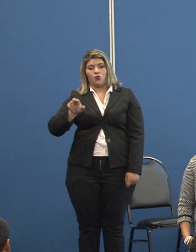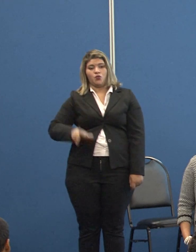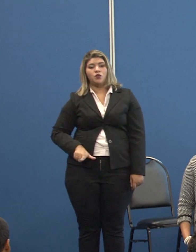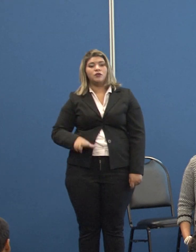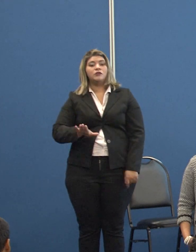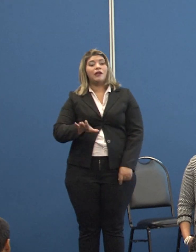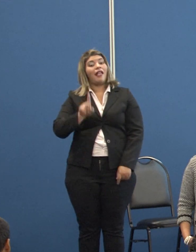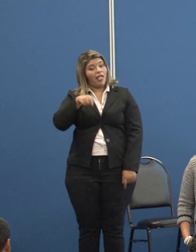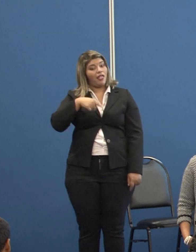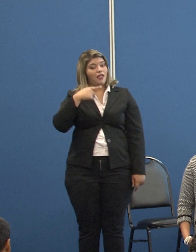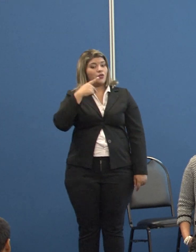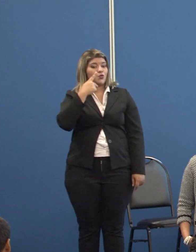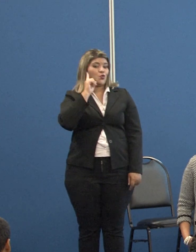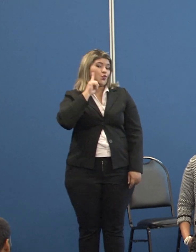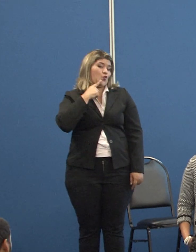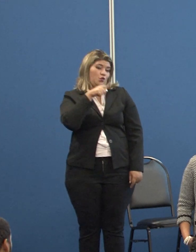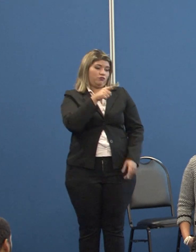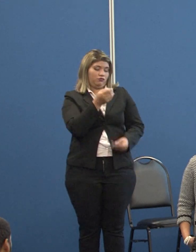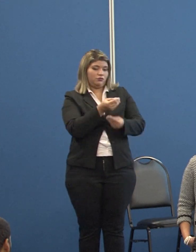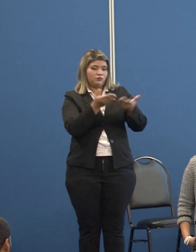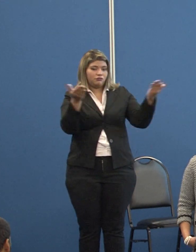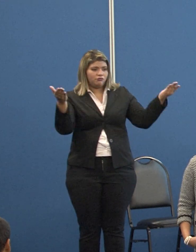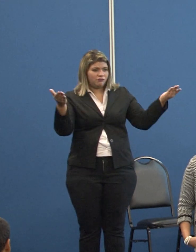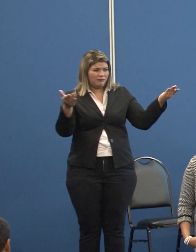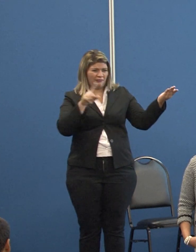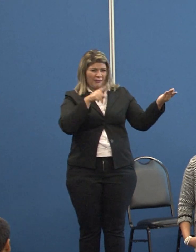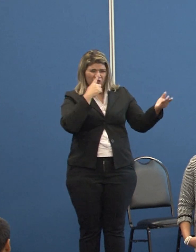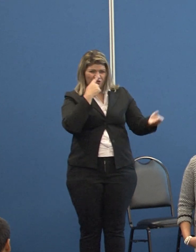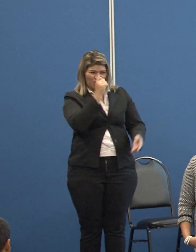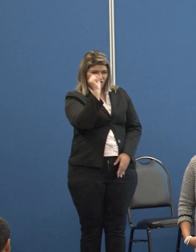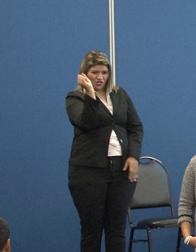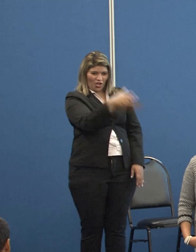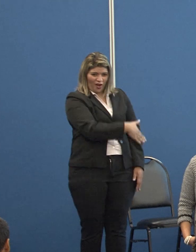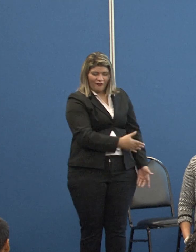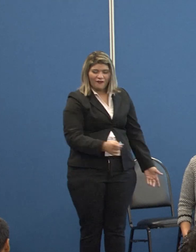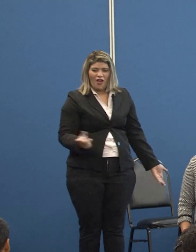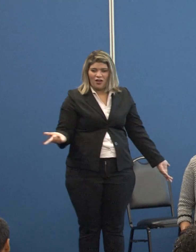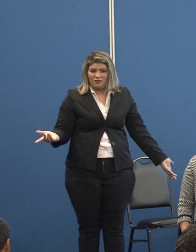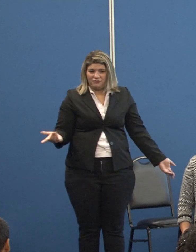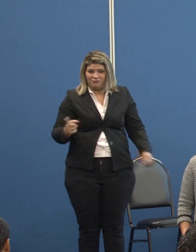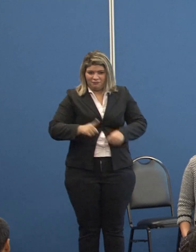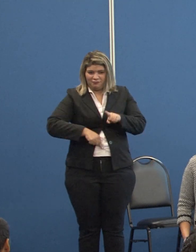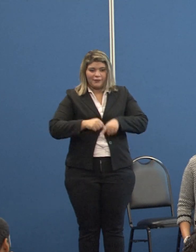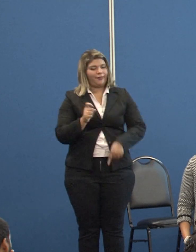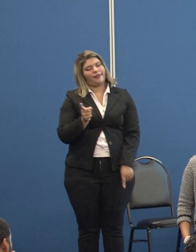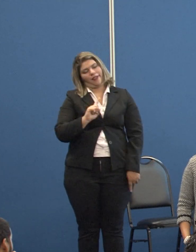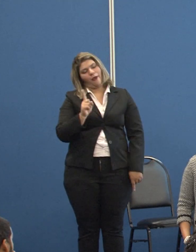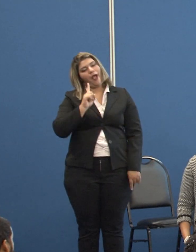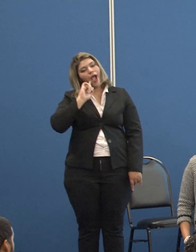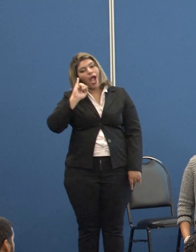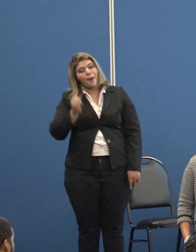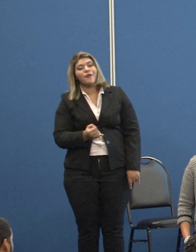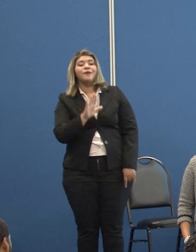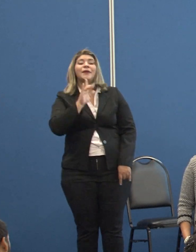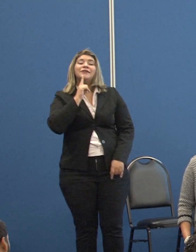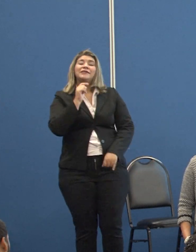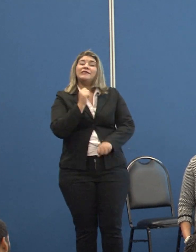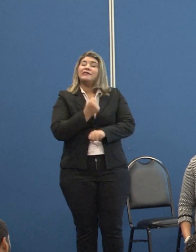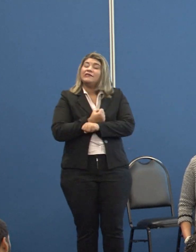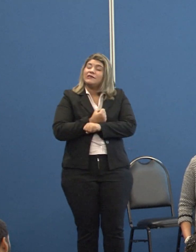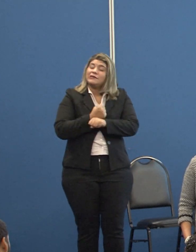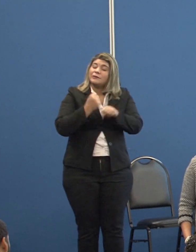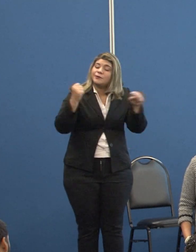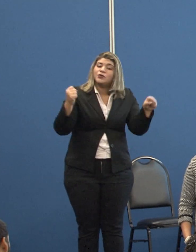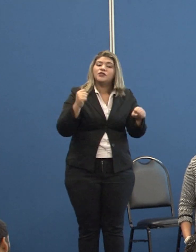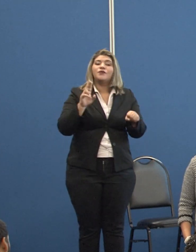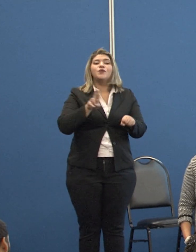aluno surdo, lógico que a gente não vai descartar todo o material, mas é impossível, por exemplo, trabalhar com, falar de